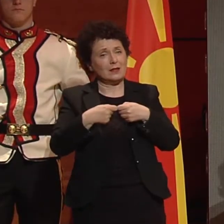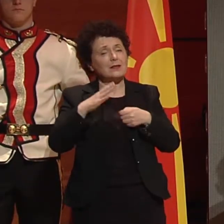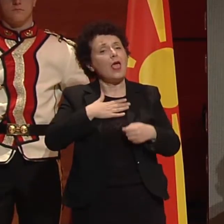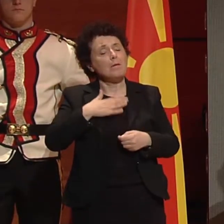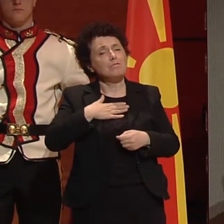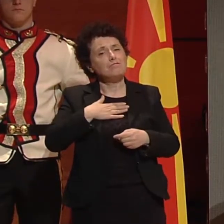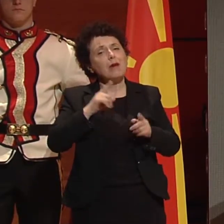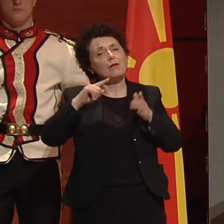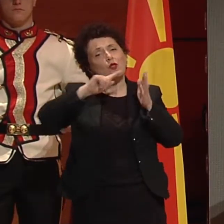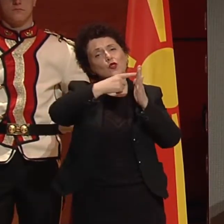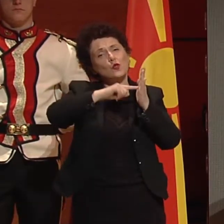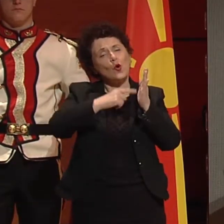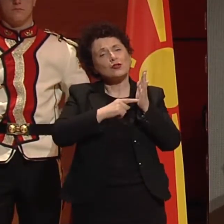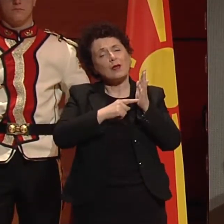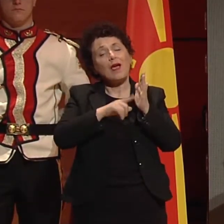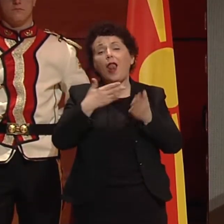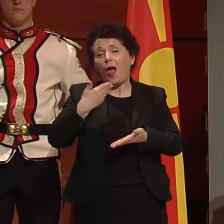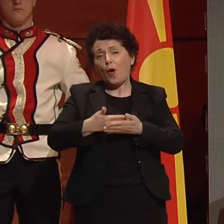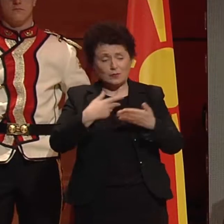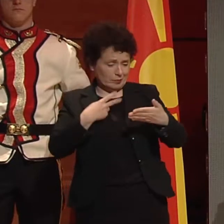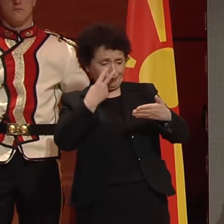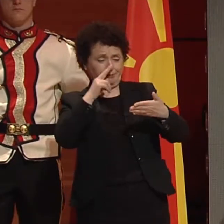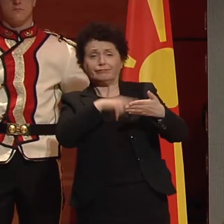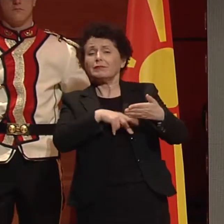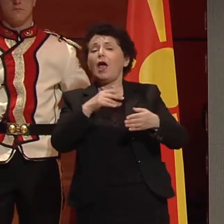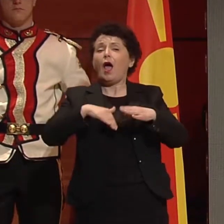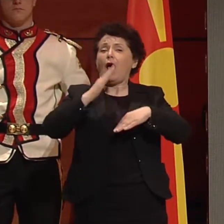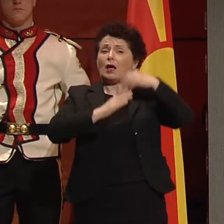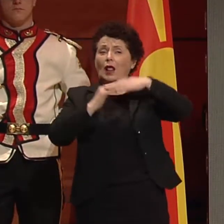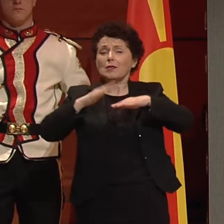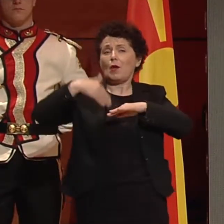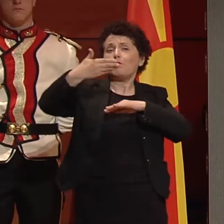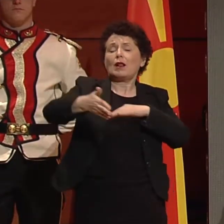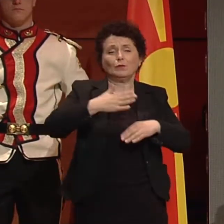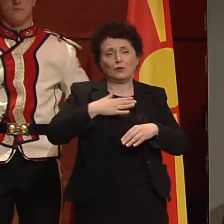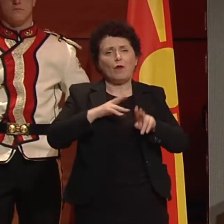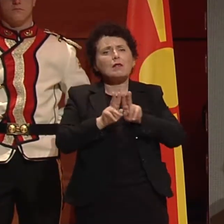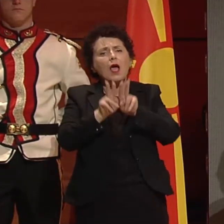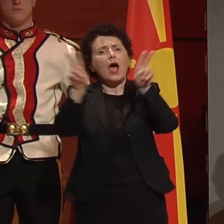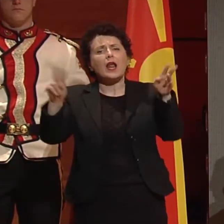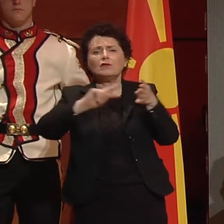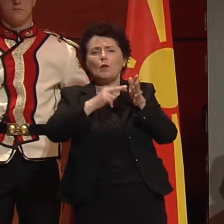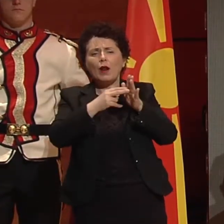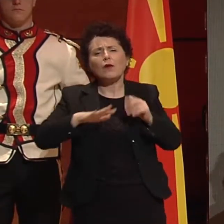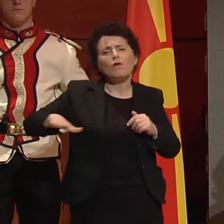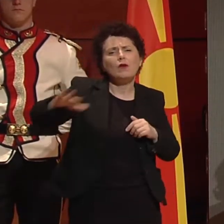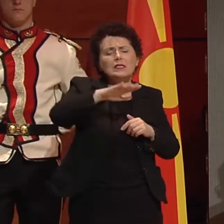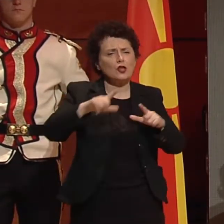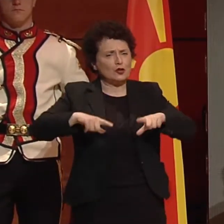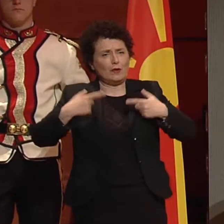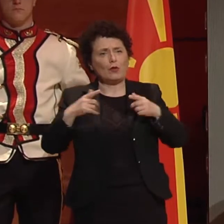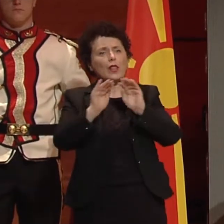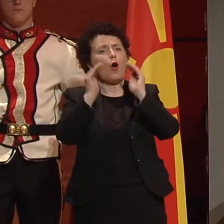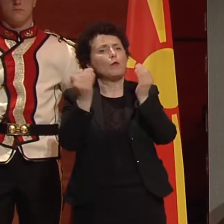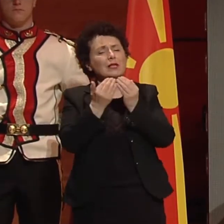поседува референтни точки, врз основа на кои што може да ги гради понатаму своите развојни политики во сите витални